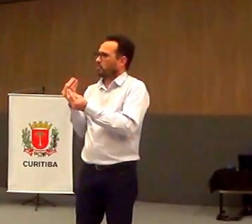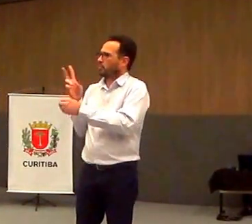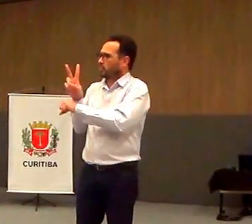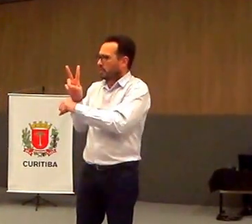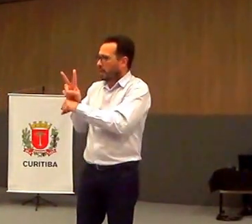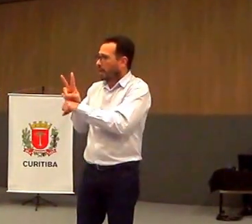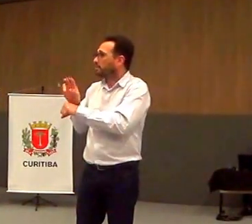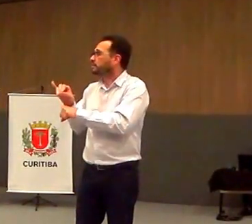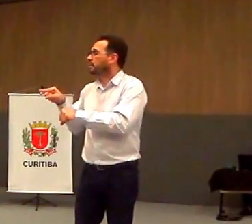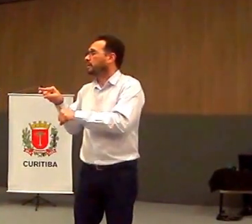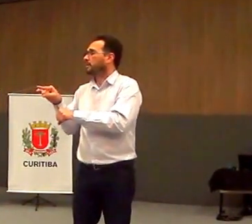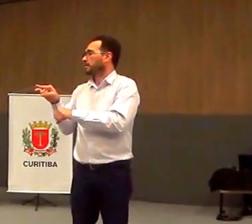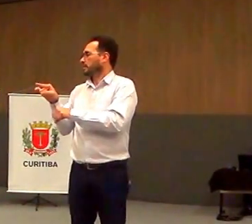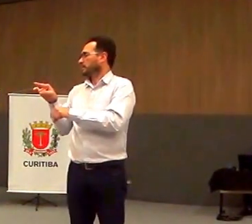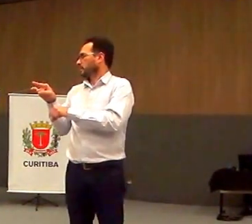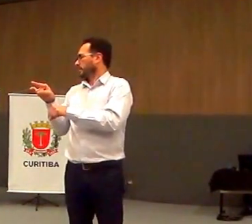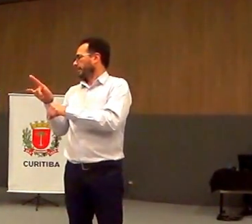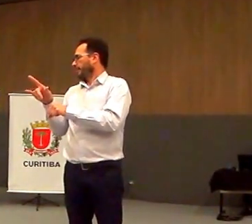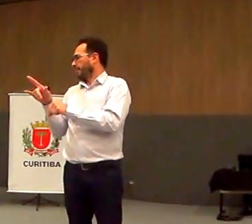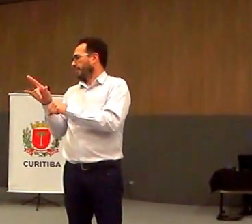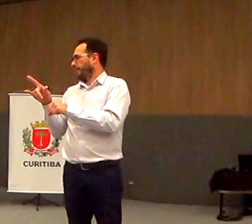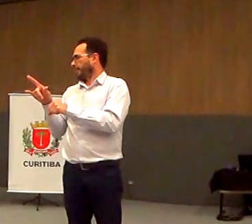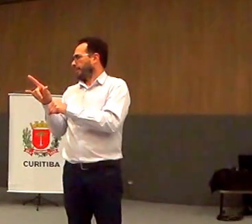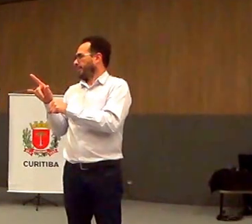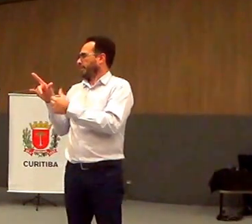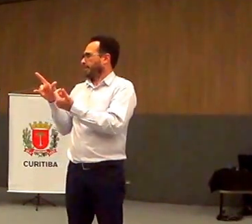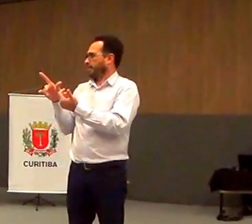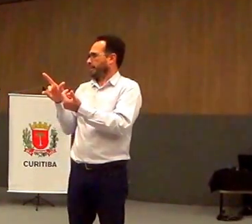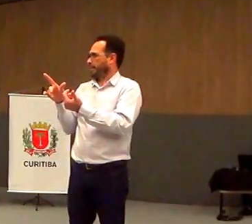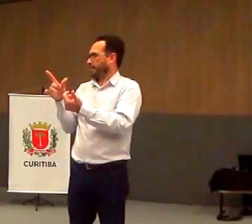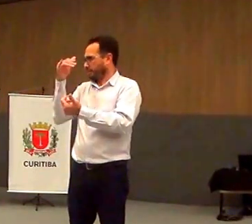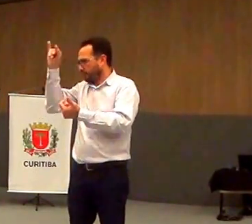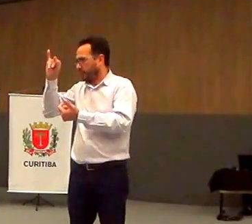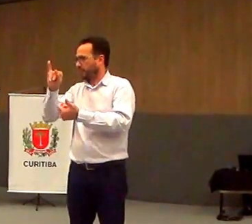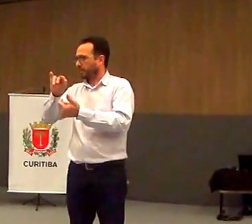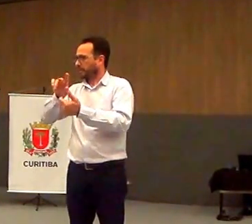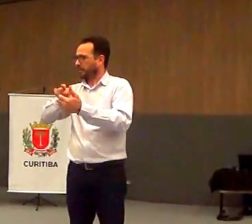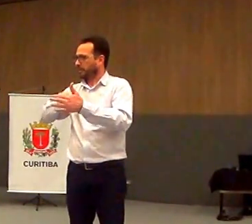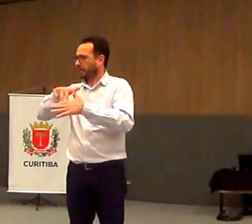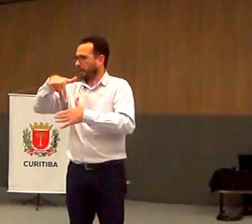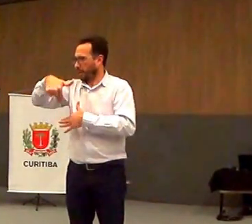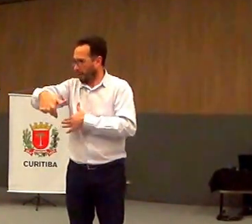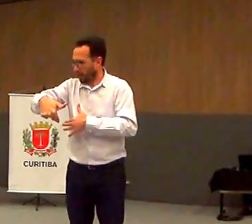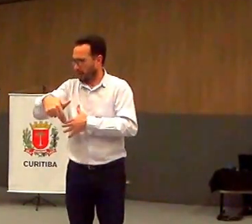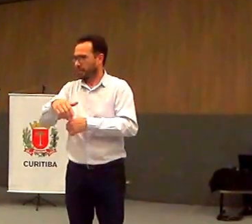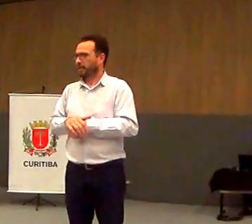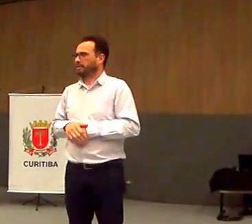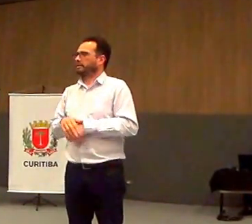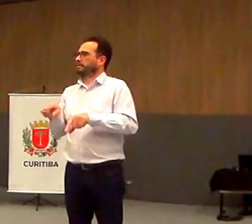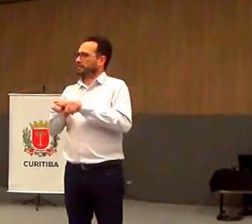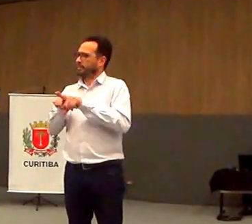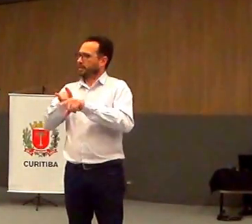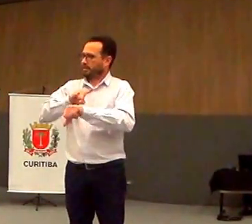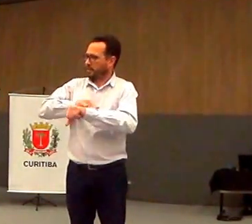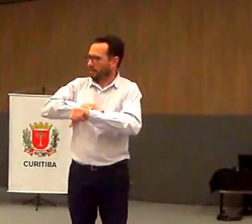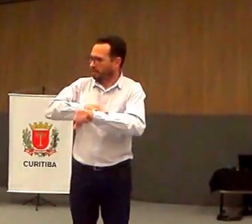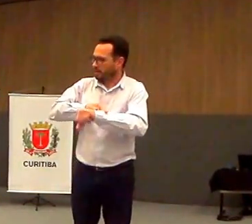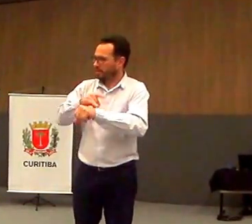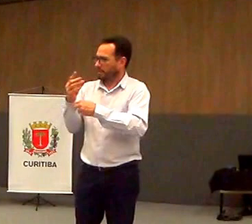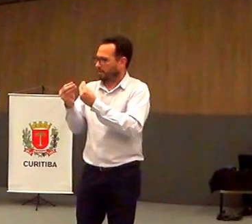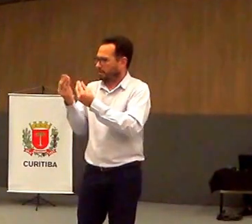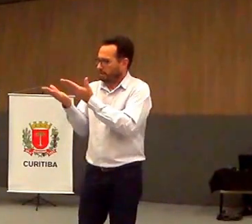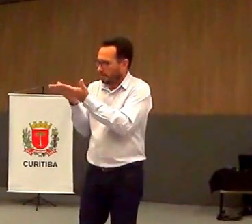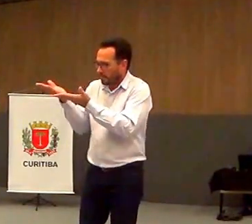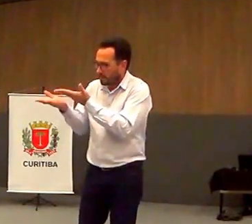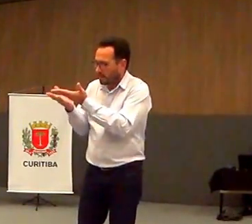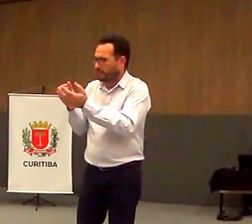buscando informações sobre a hospitalização em consequência de quedas, a identificação da incontinência urinária, o encaminhamento aos serviços de apoio